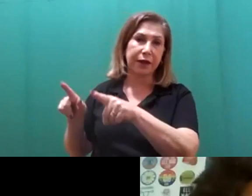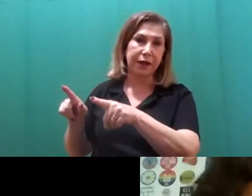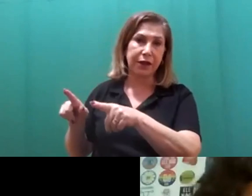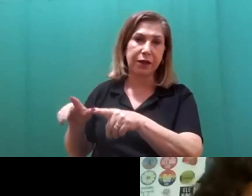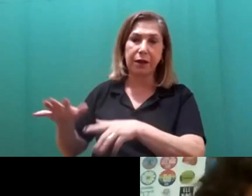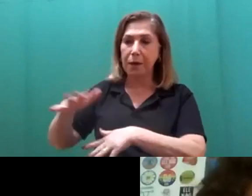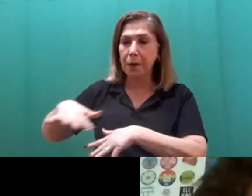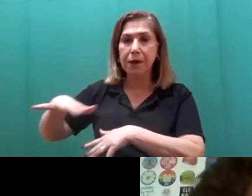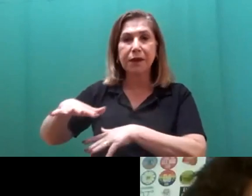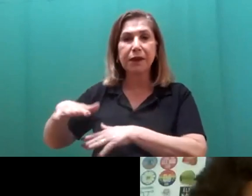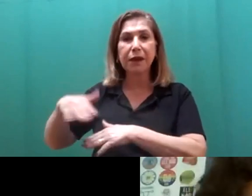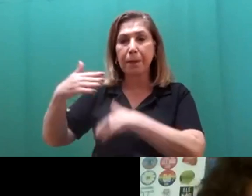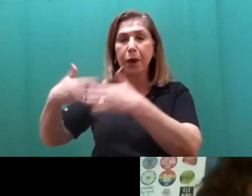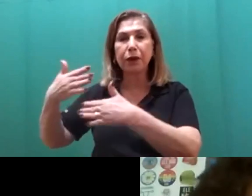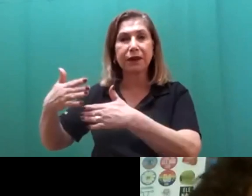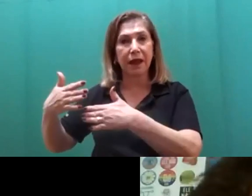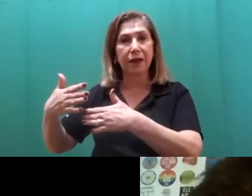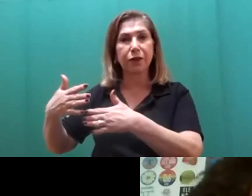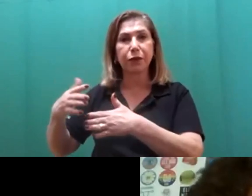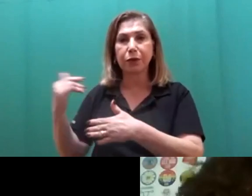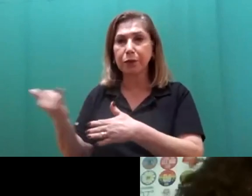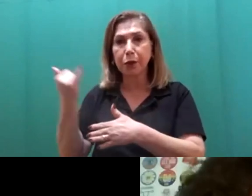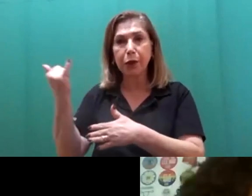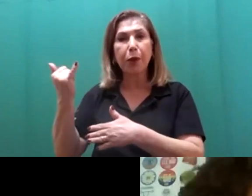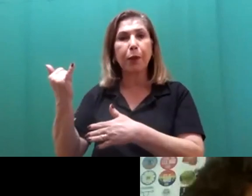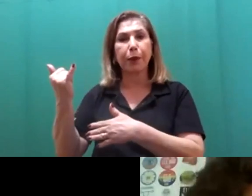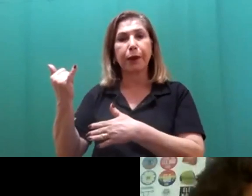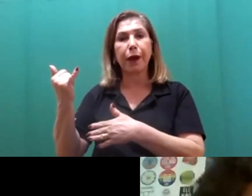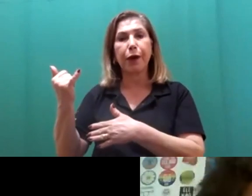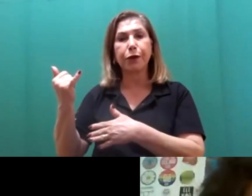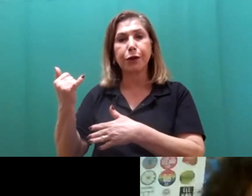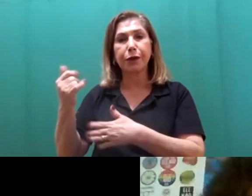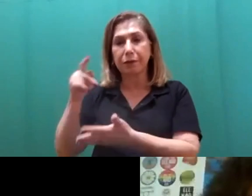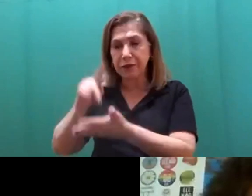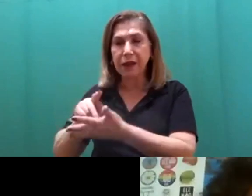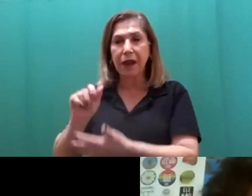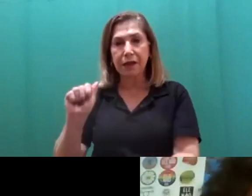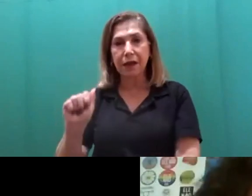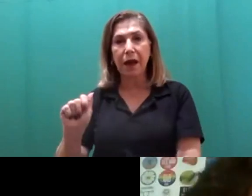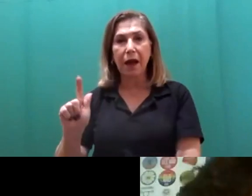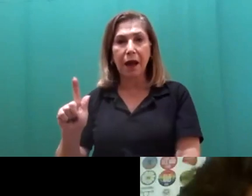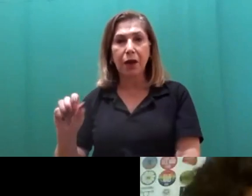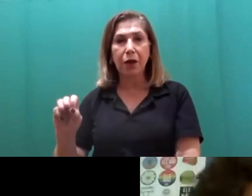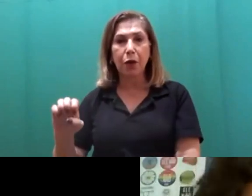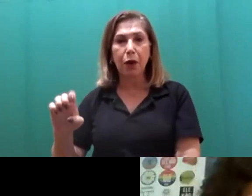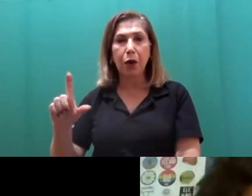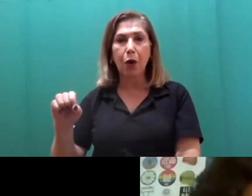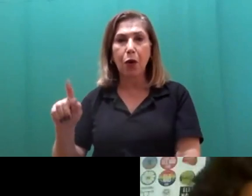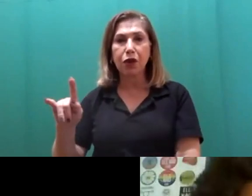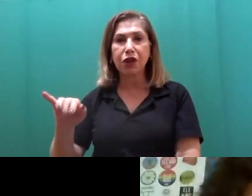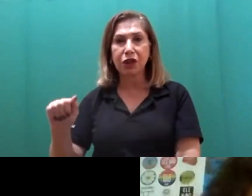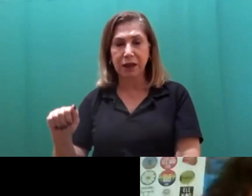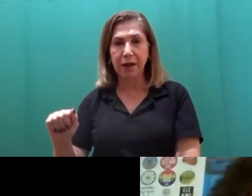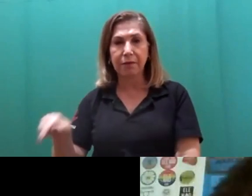de pungente e essencial para a consolidação da agroecologia. Não só porque as pessoas comem,